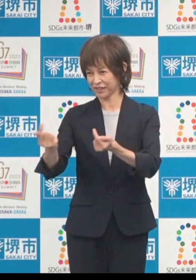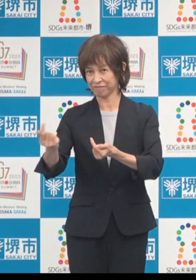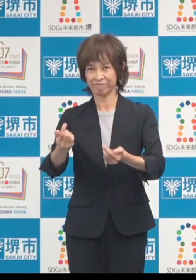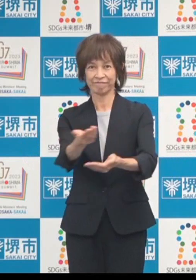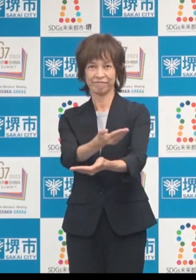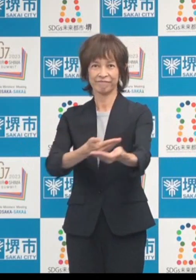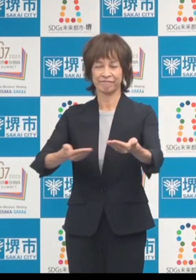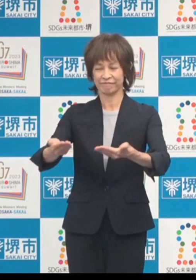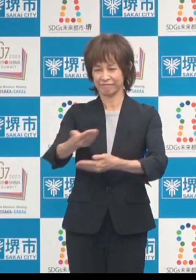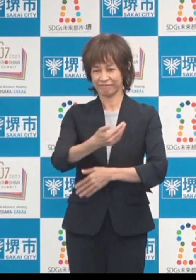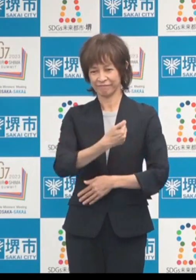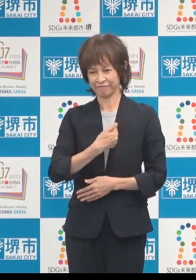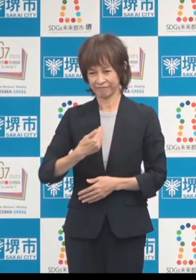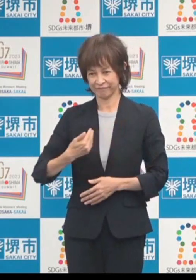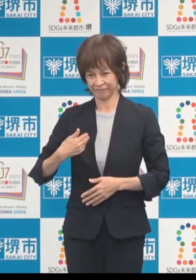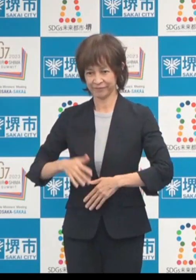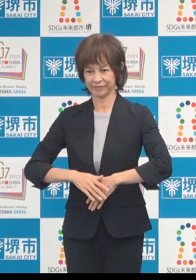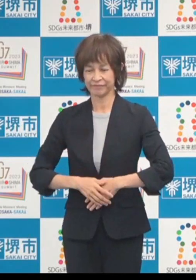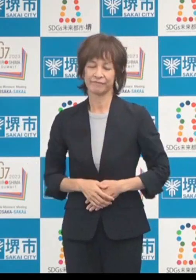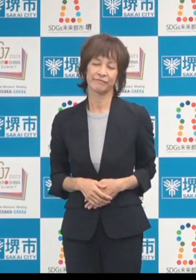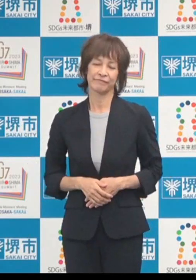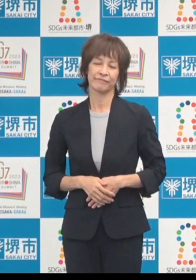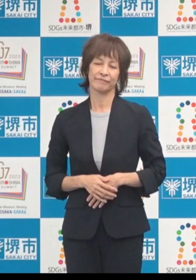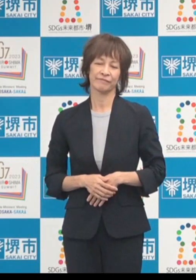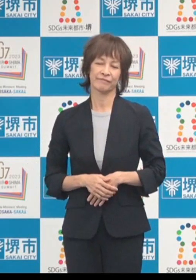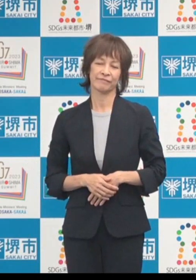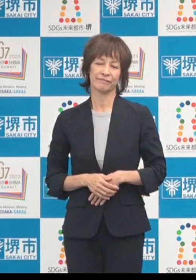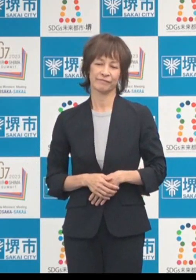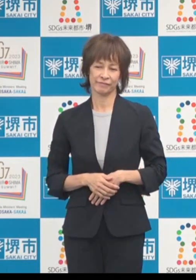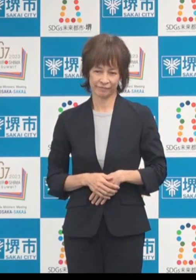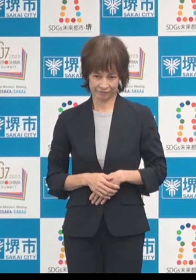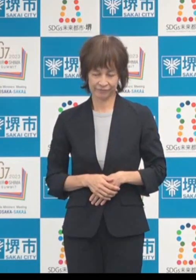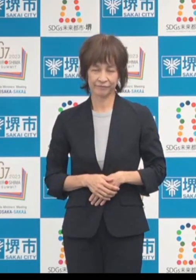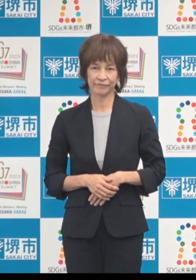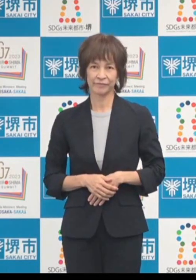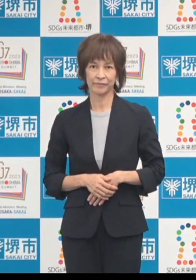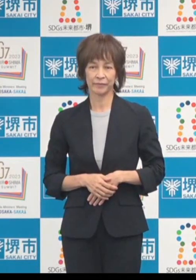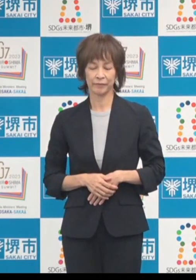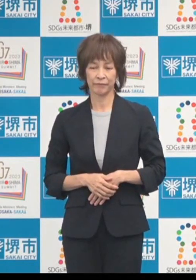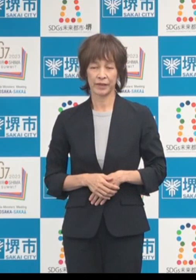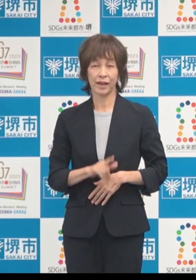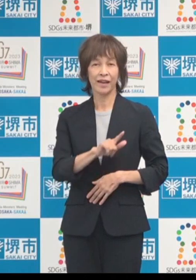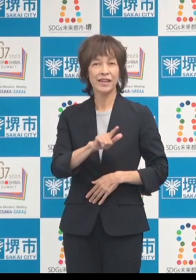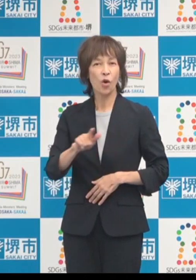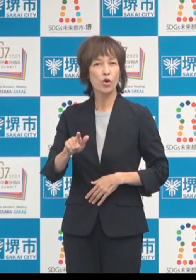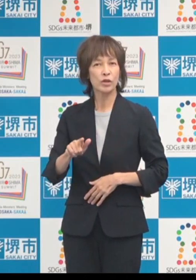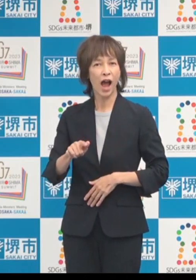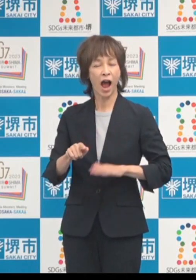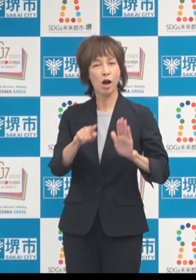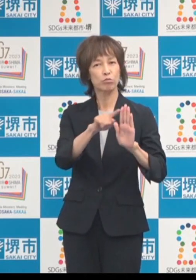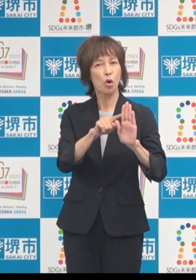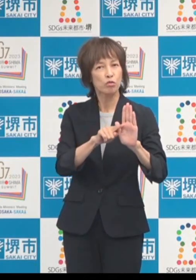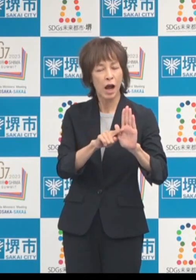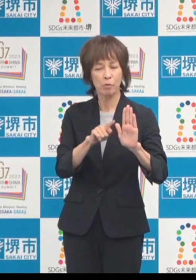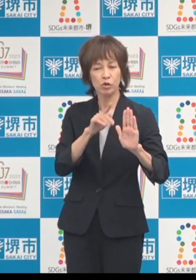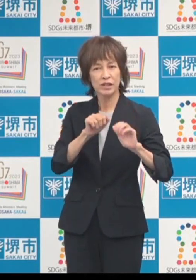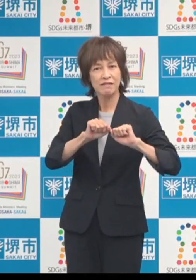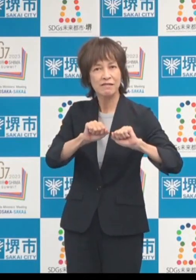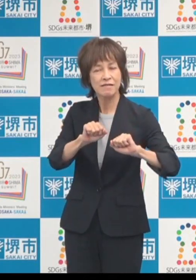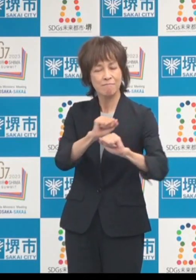。はい、この間堺市でもさまざまなプログラムを実施しましたり、